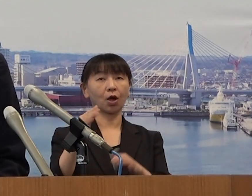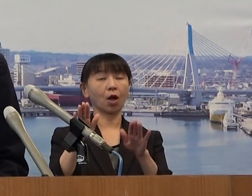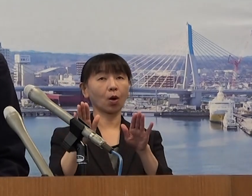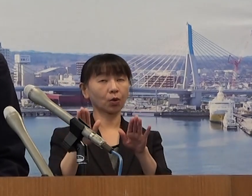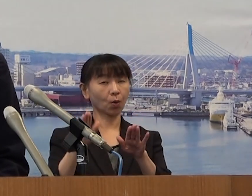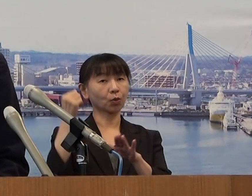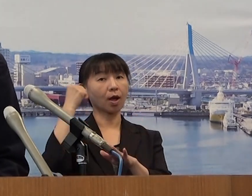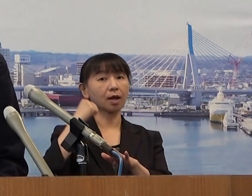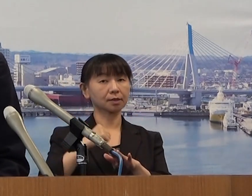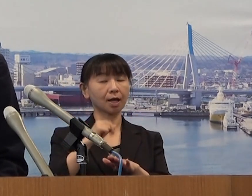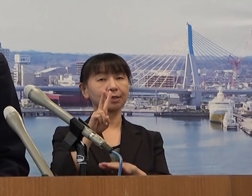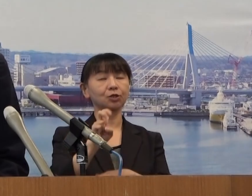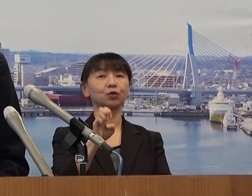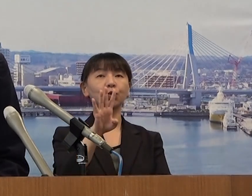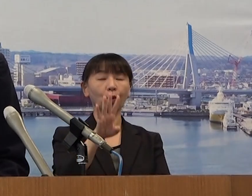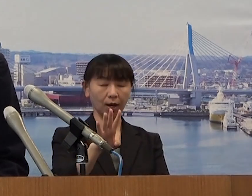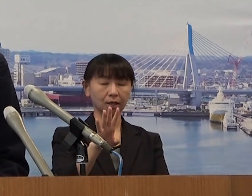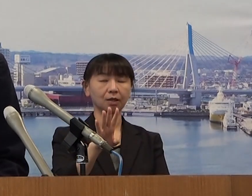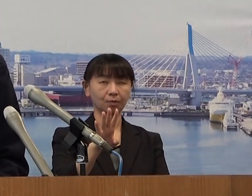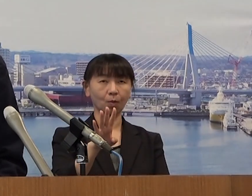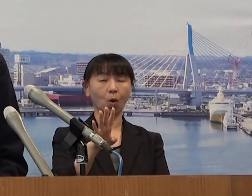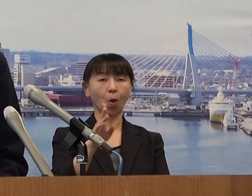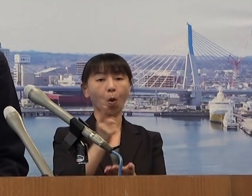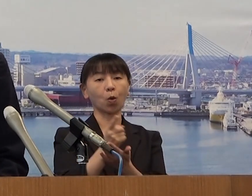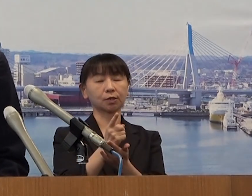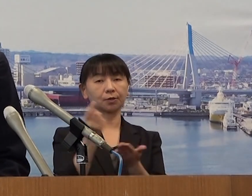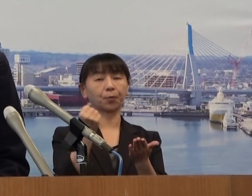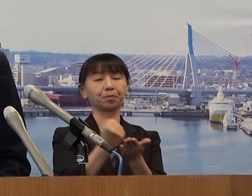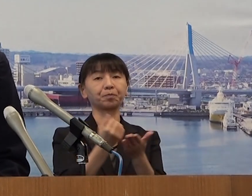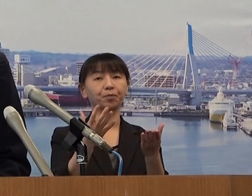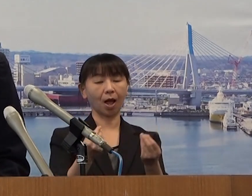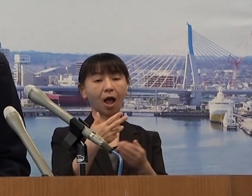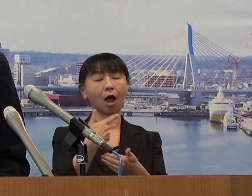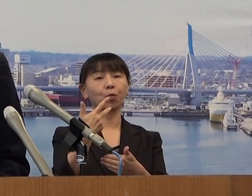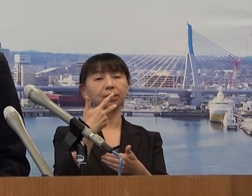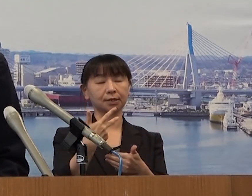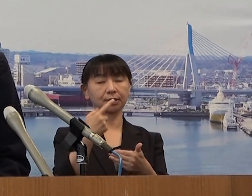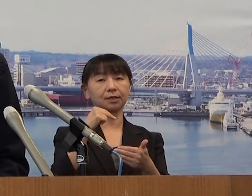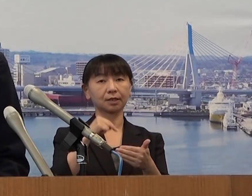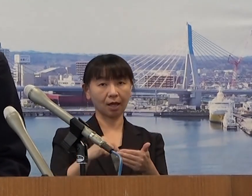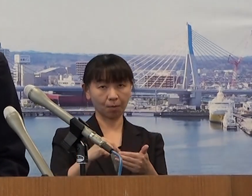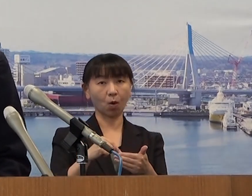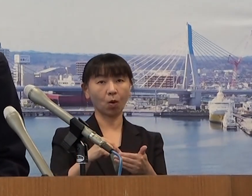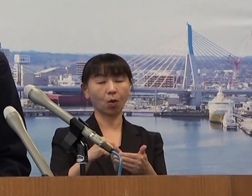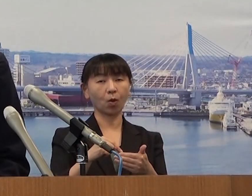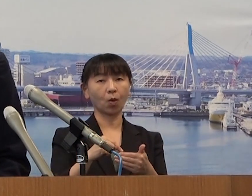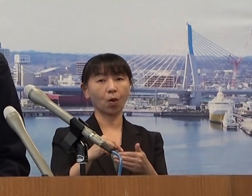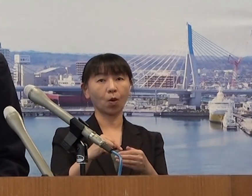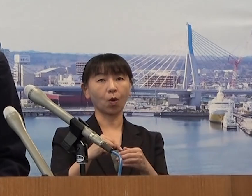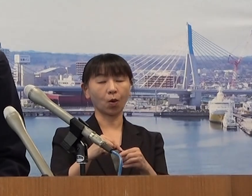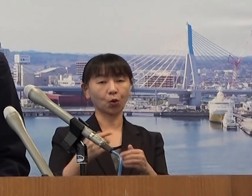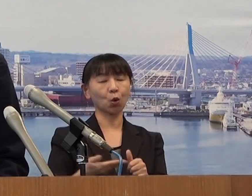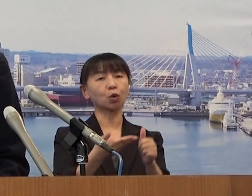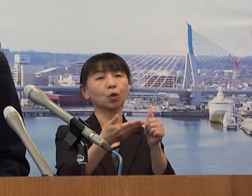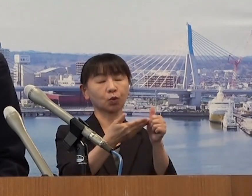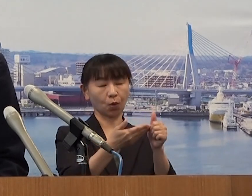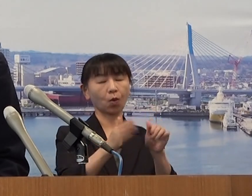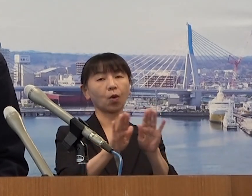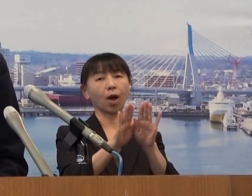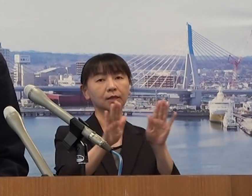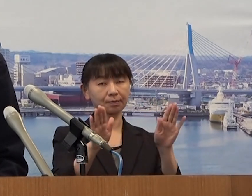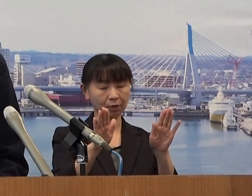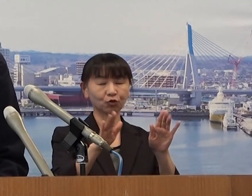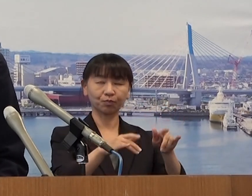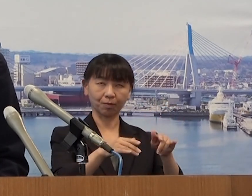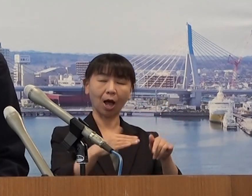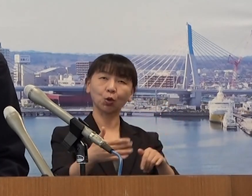が24日にも放出の方針を決めまして、で青森市内でもホタテの、養殖をはじめ、まあ、漁業を